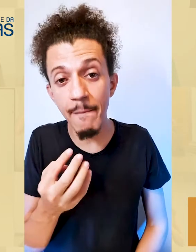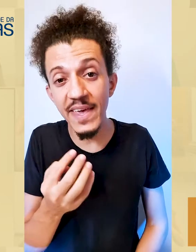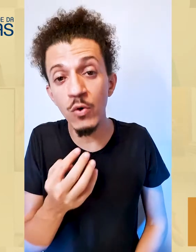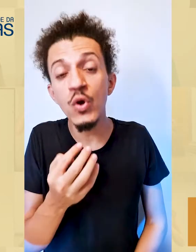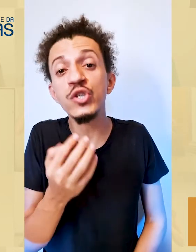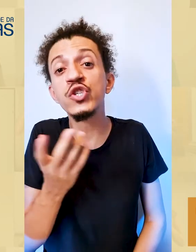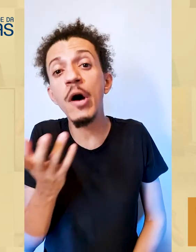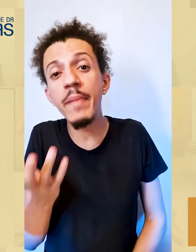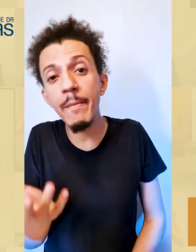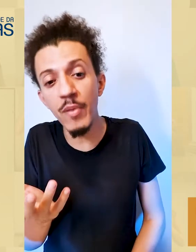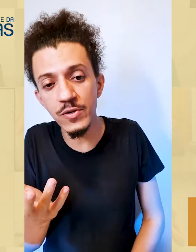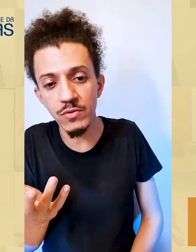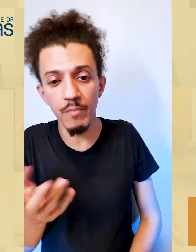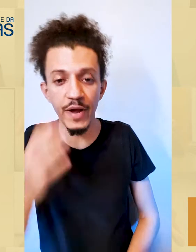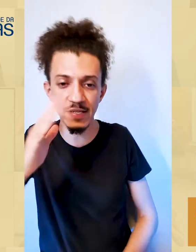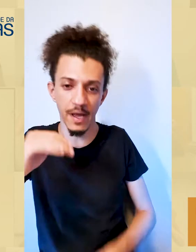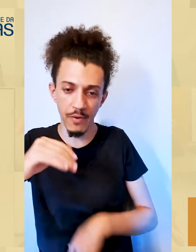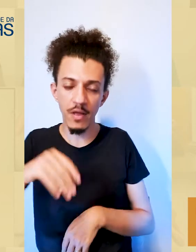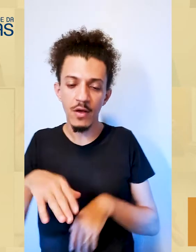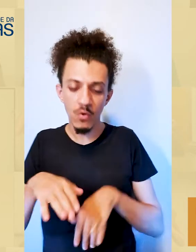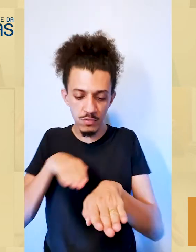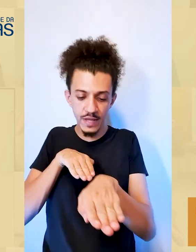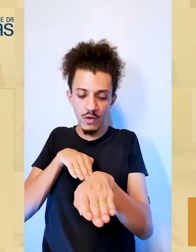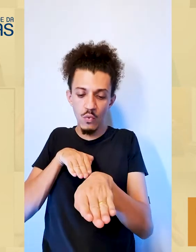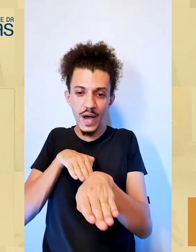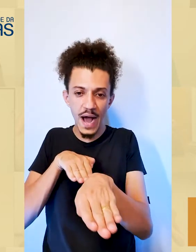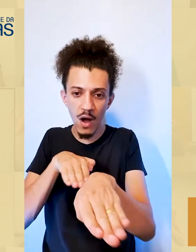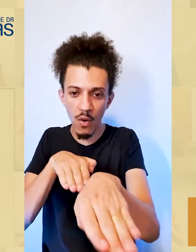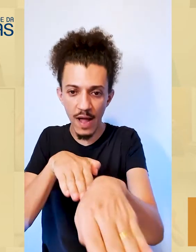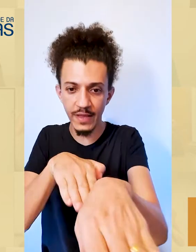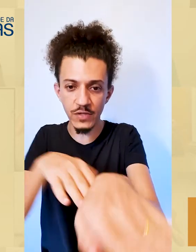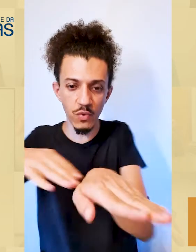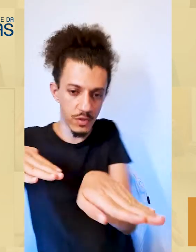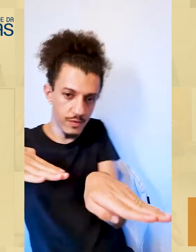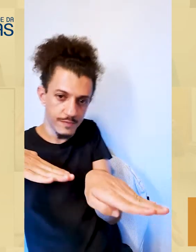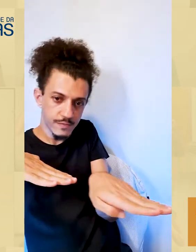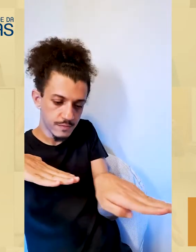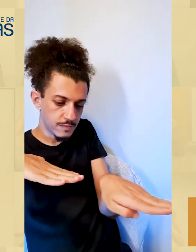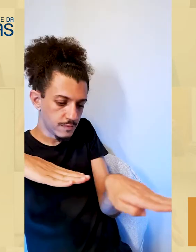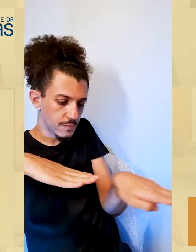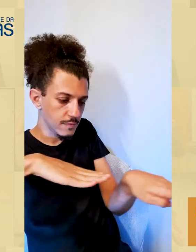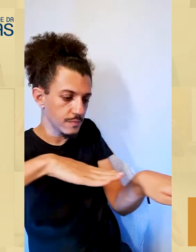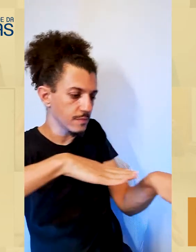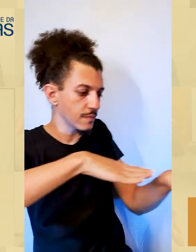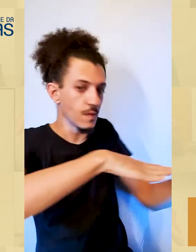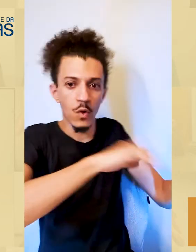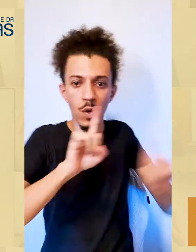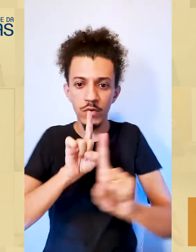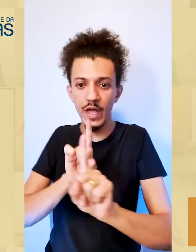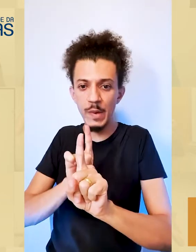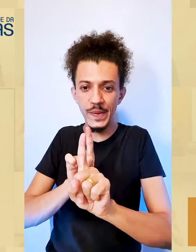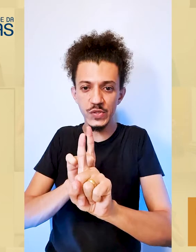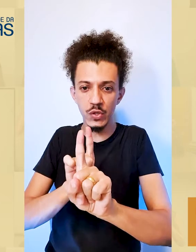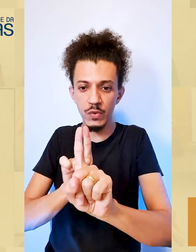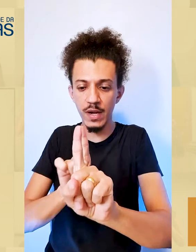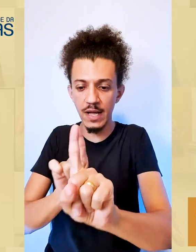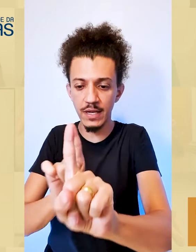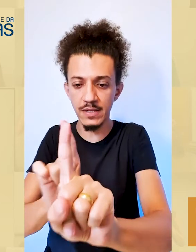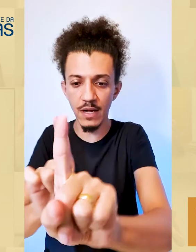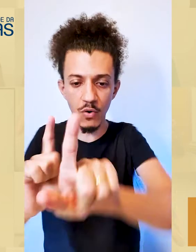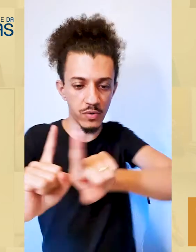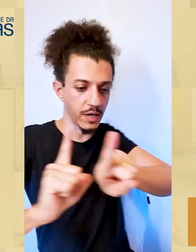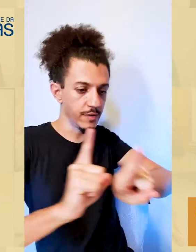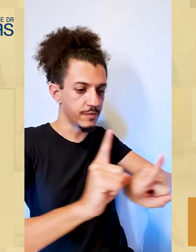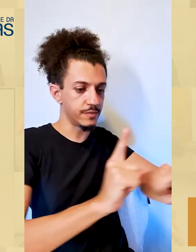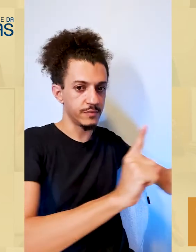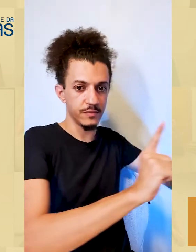de caminho sobreposto. Por exemplo, quando tem um carro atrás do outro, quando tem uma pessoa atrás